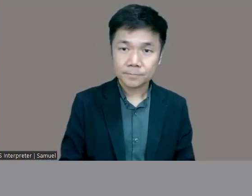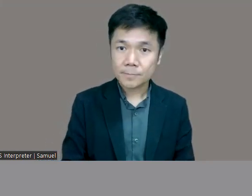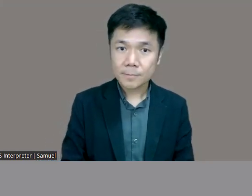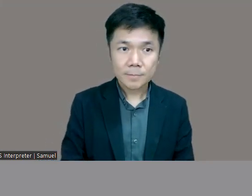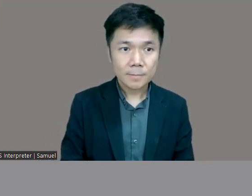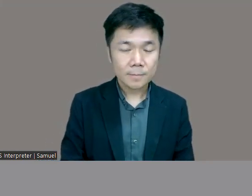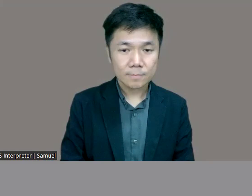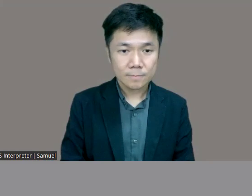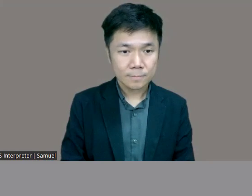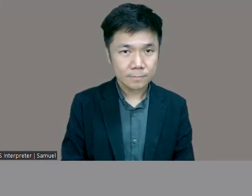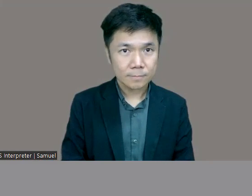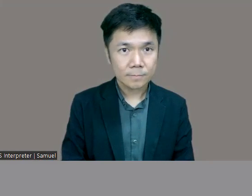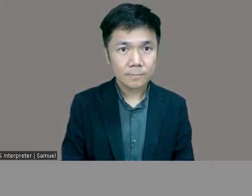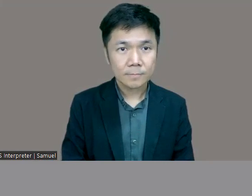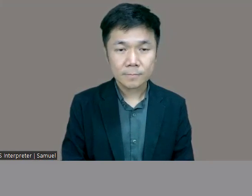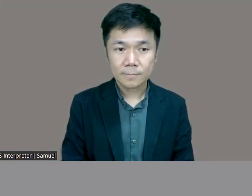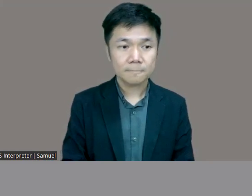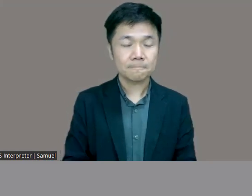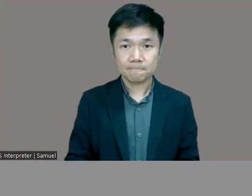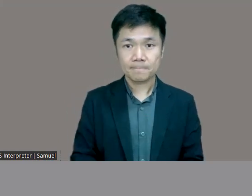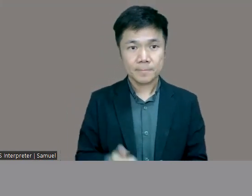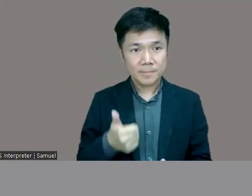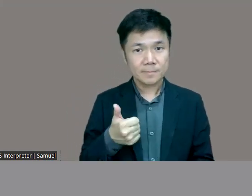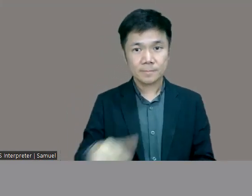pour questions et réponses.